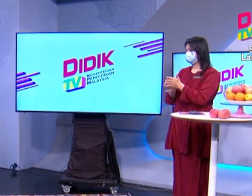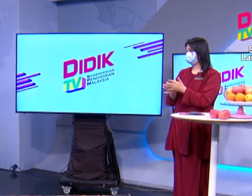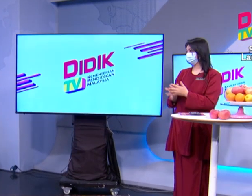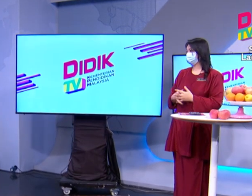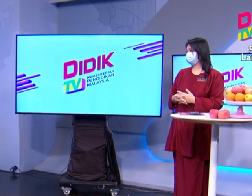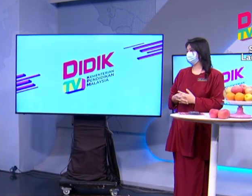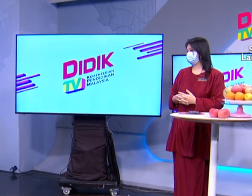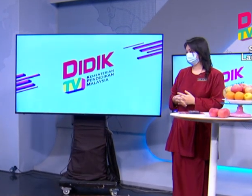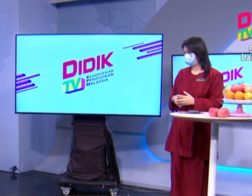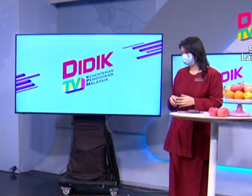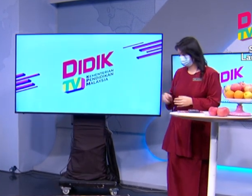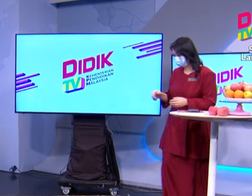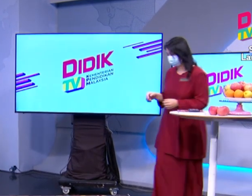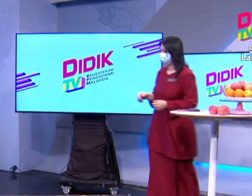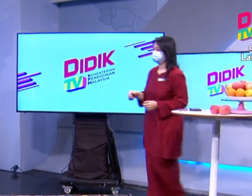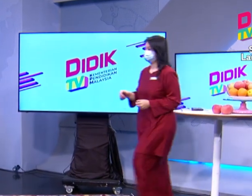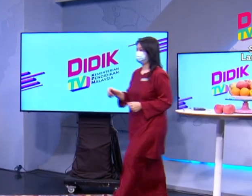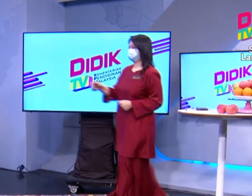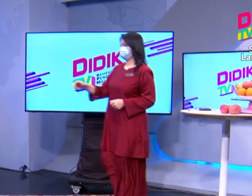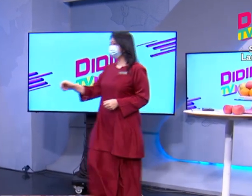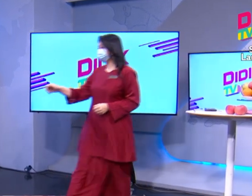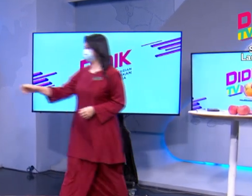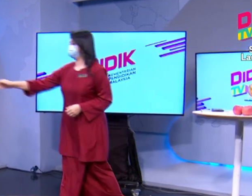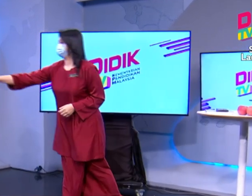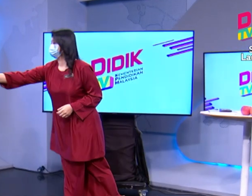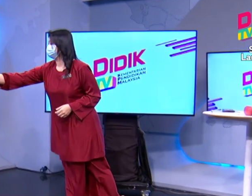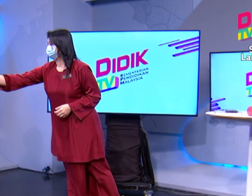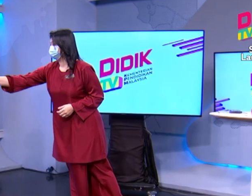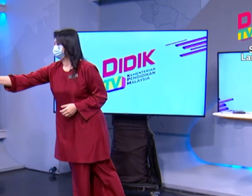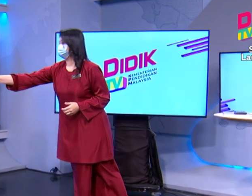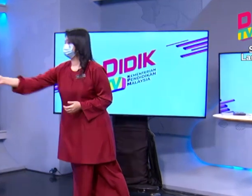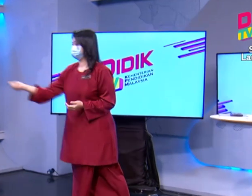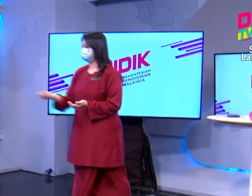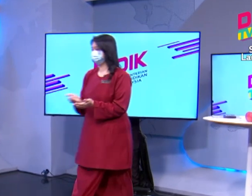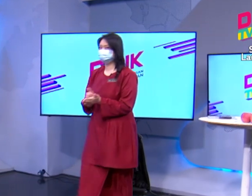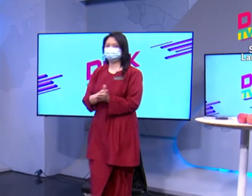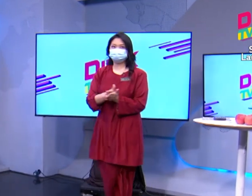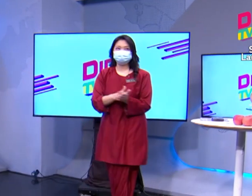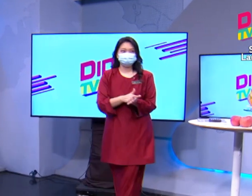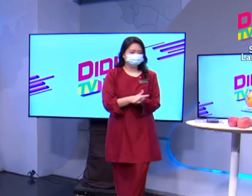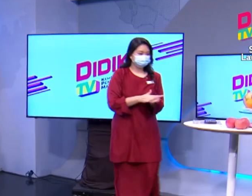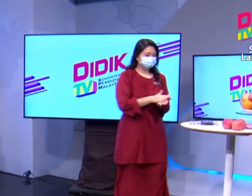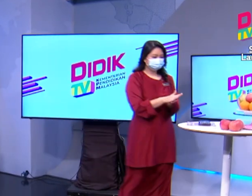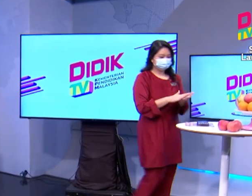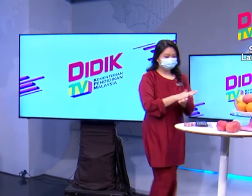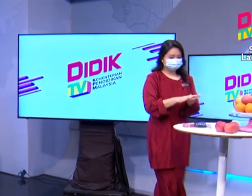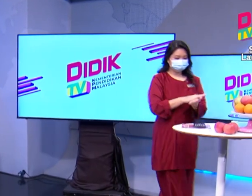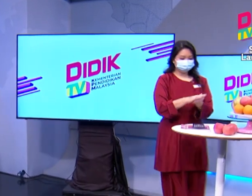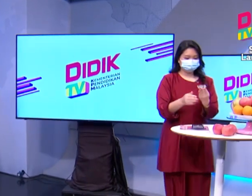cabenya boleh kesini dulu untuk sanitasi tangan sebelum kita mulai ke Sesi pembayaran kita saya juga Baiklah oke